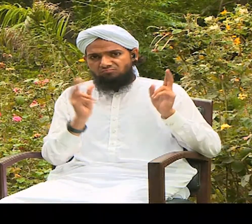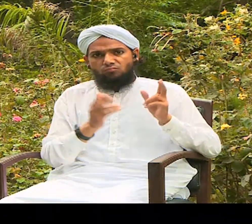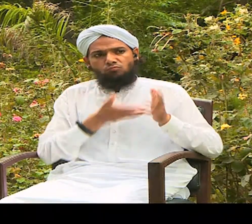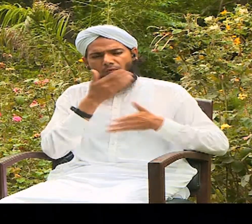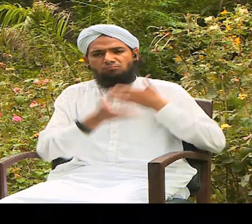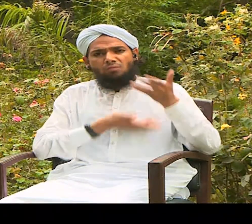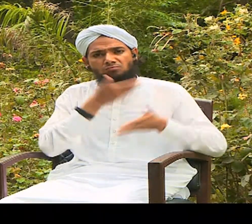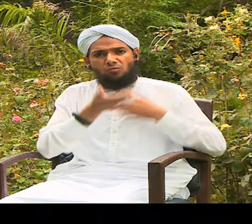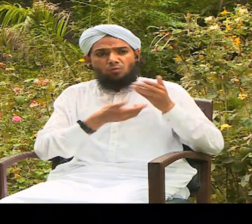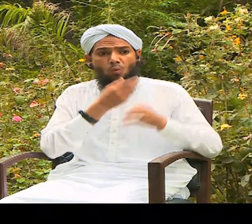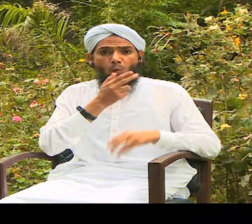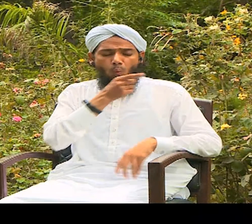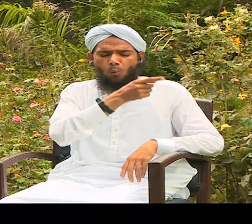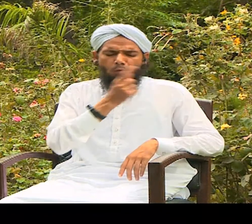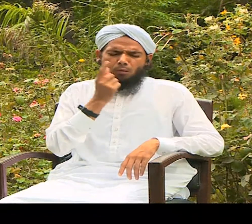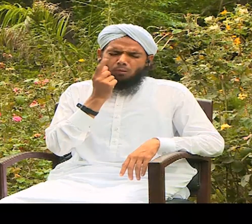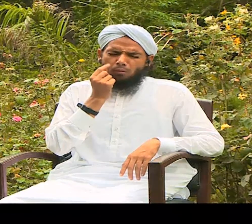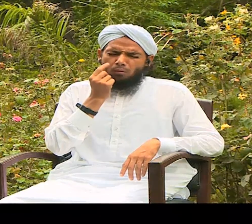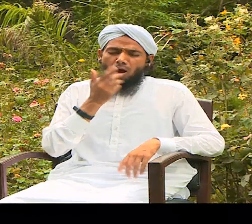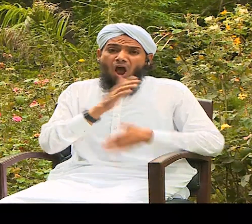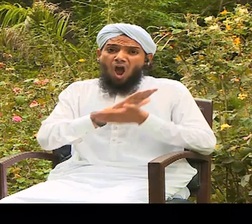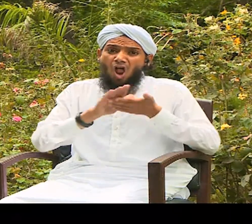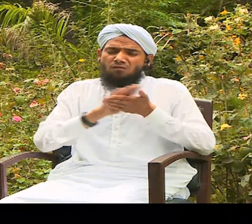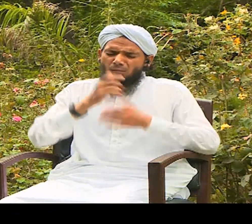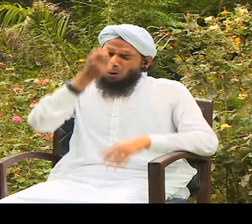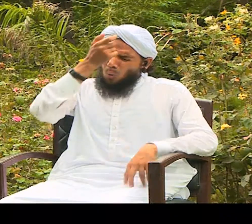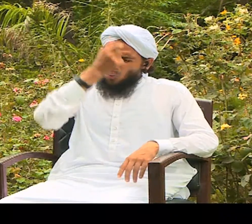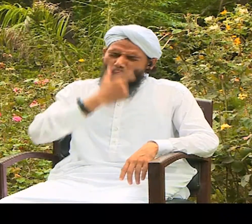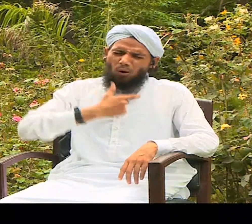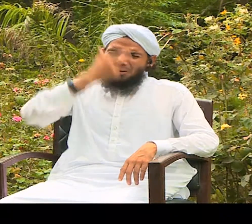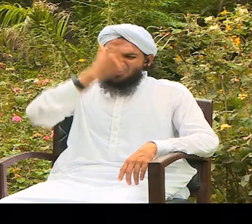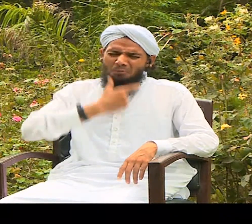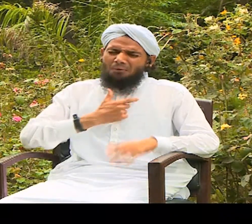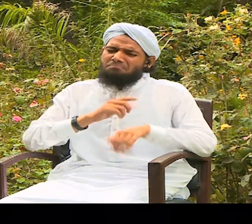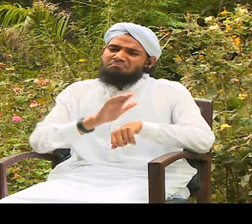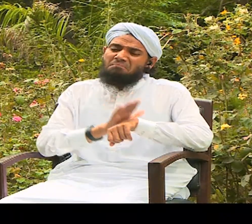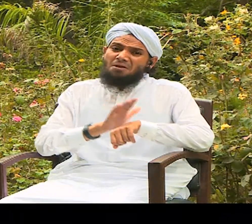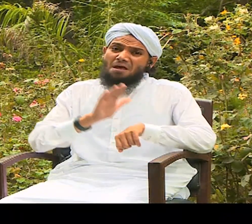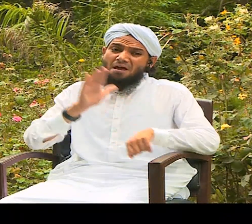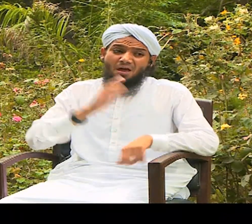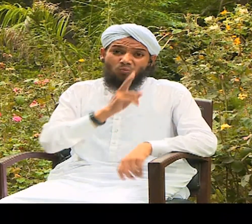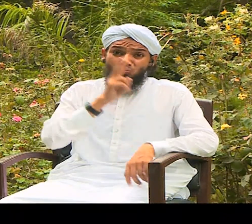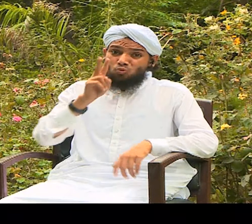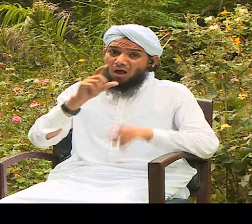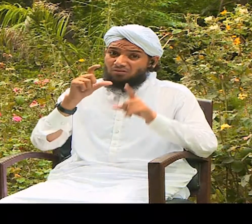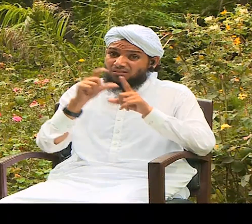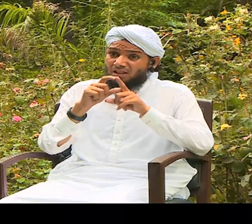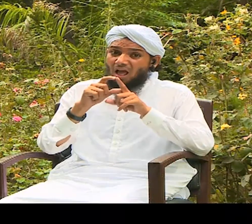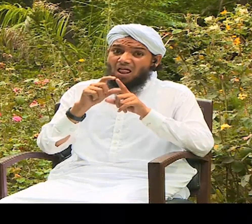اپنا خواب سنایا۔ خواب سن کر وہ کافی دیر تک روتا رہا، پھر کہنے لگا اے مالک بن دینار رحمت